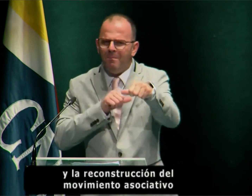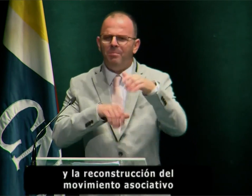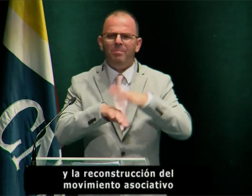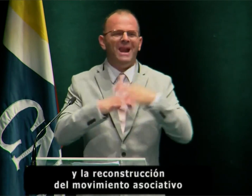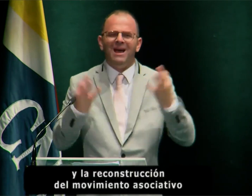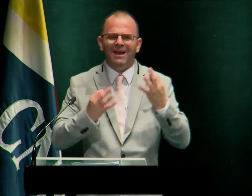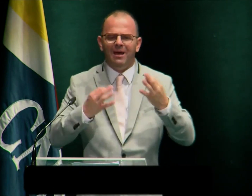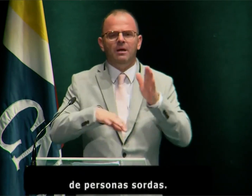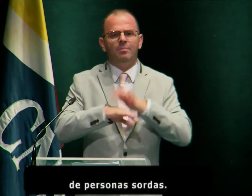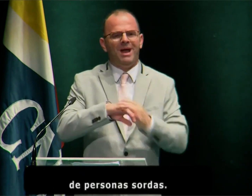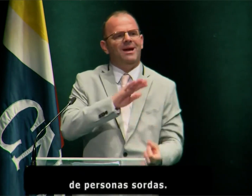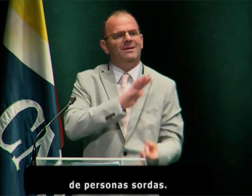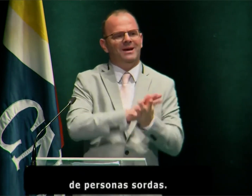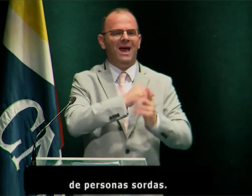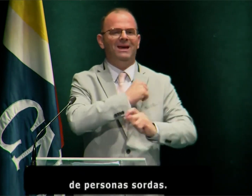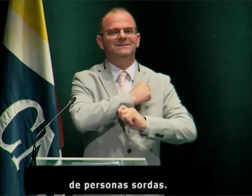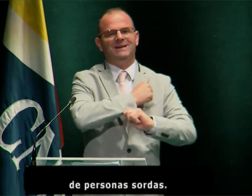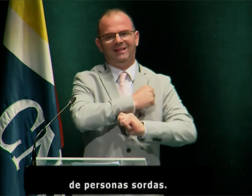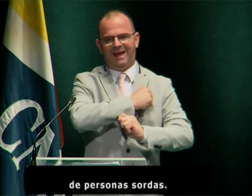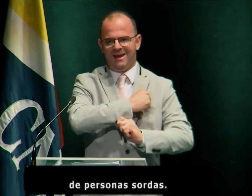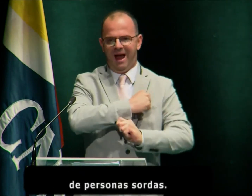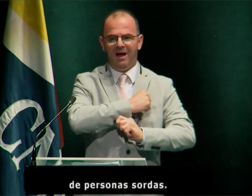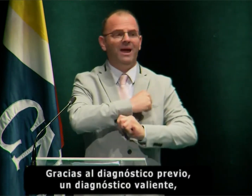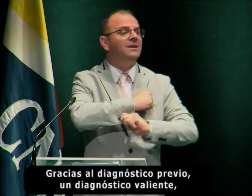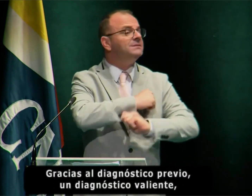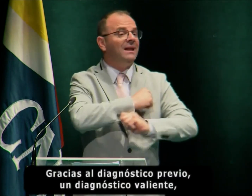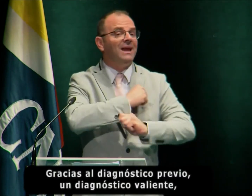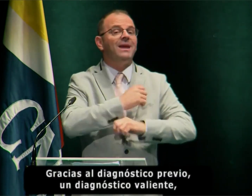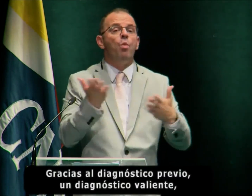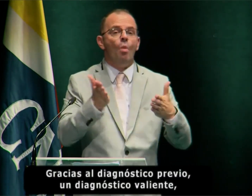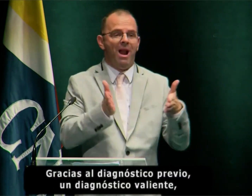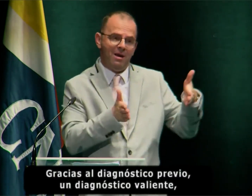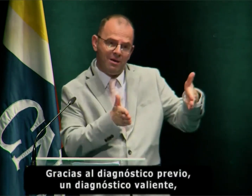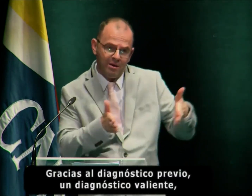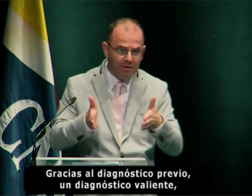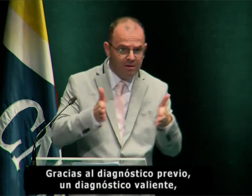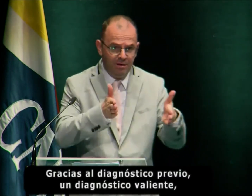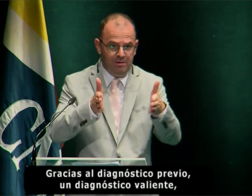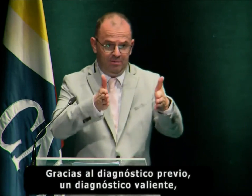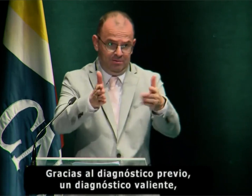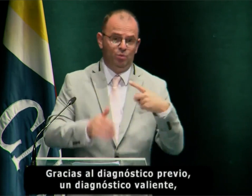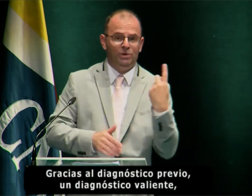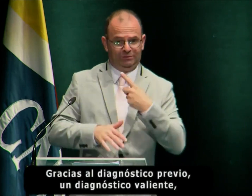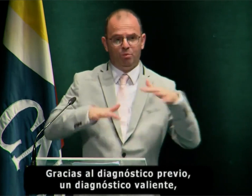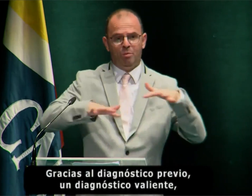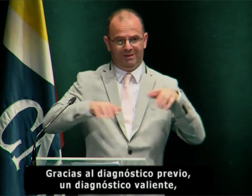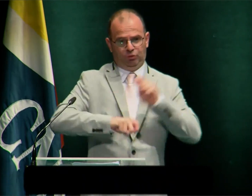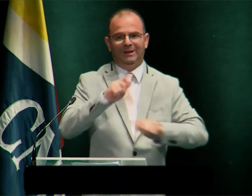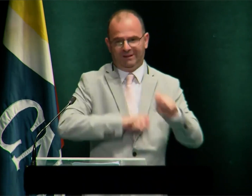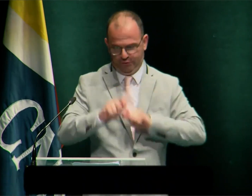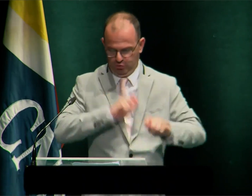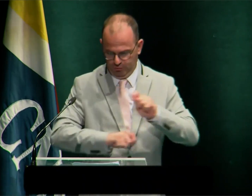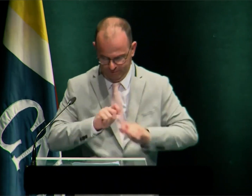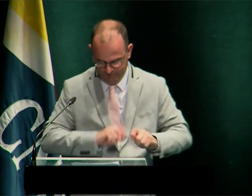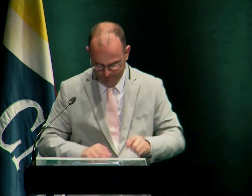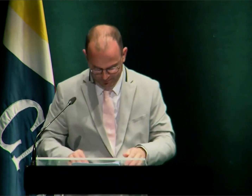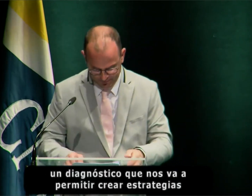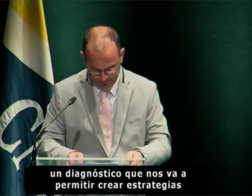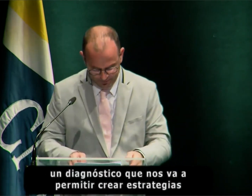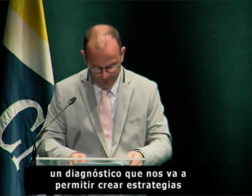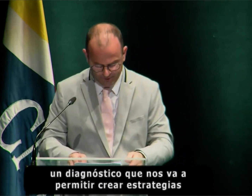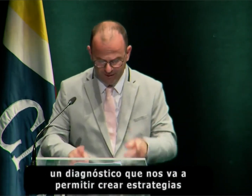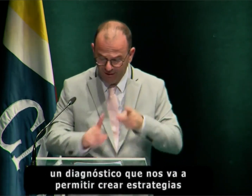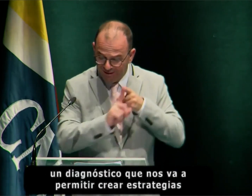un diagnóstico que nos va a permitir crear estrategias que van a encauzar a